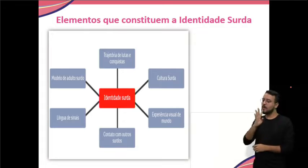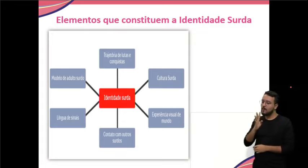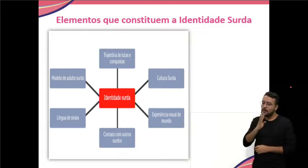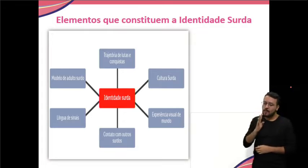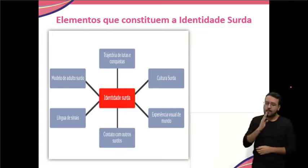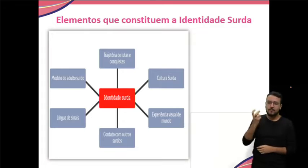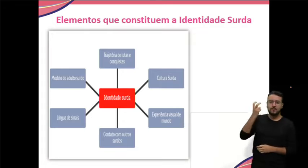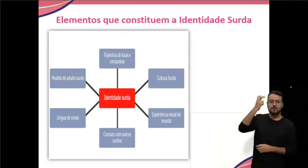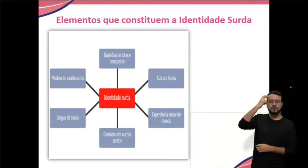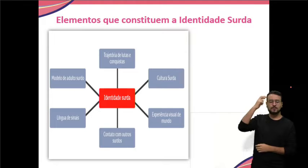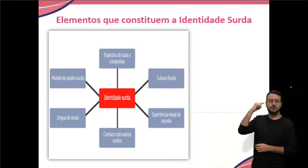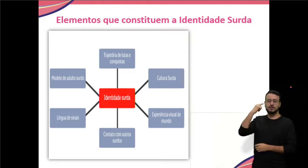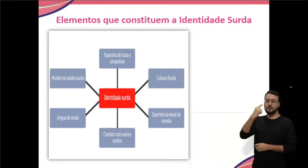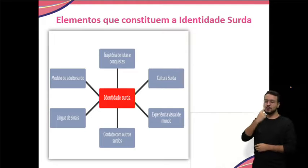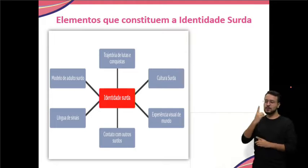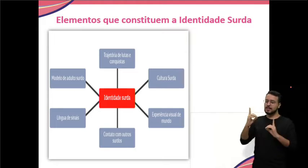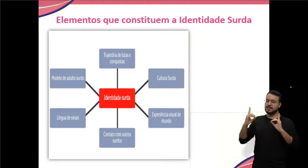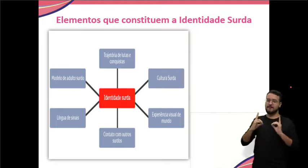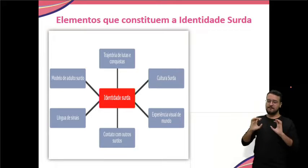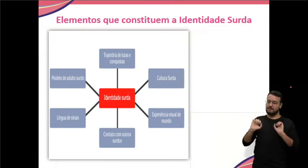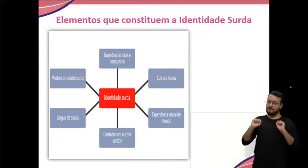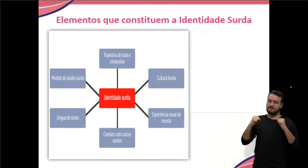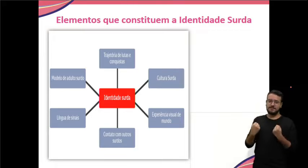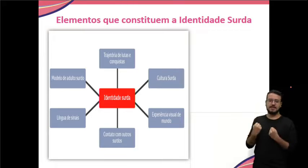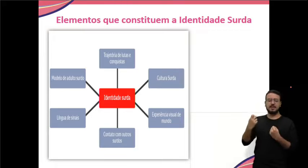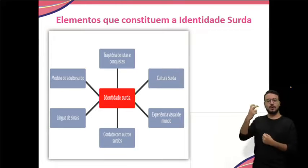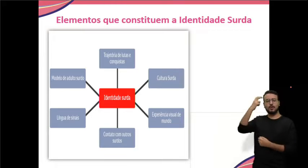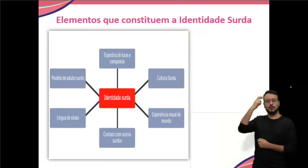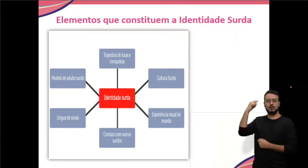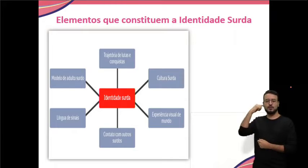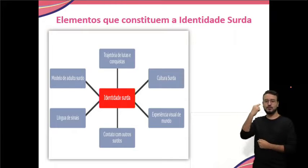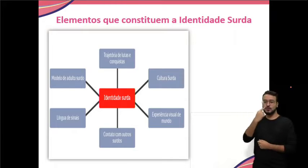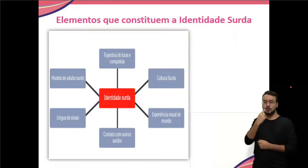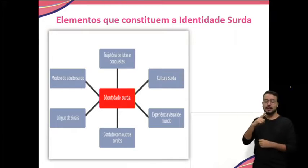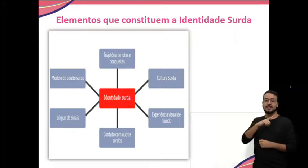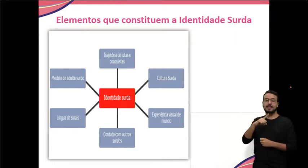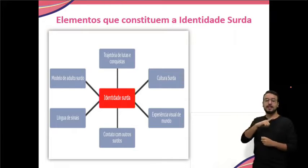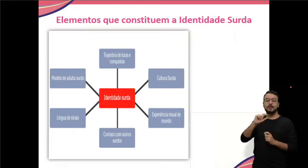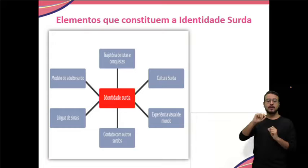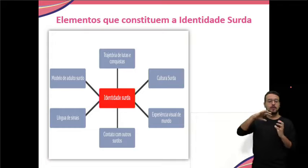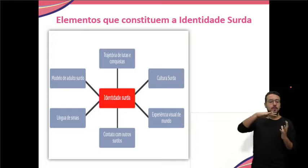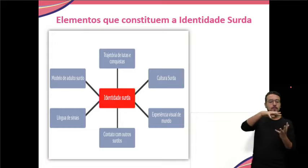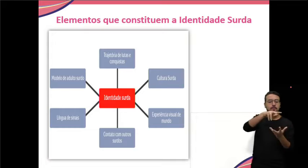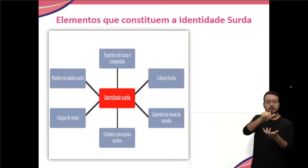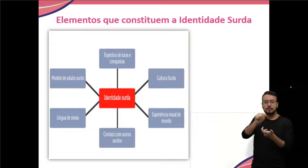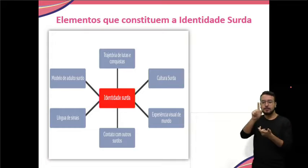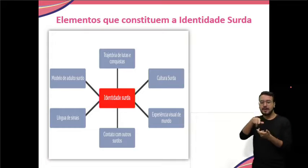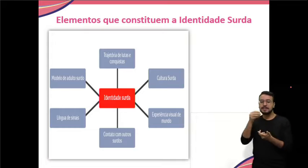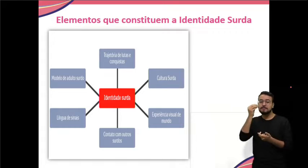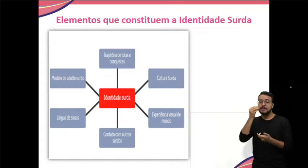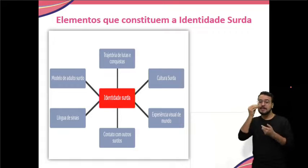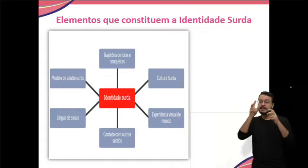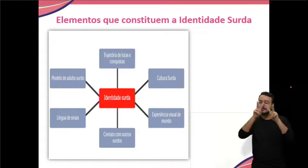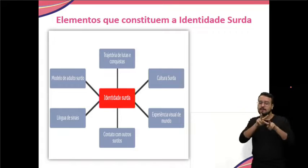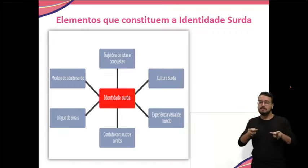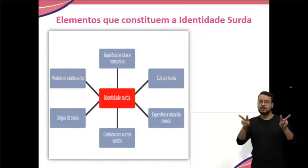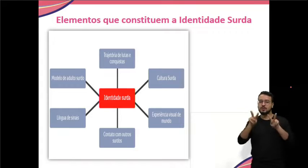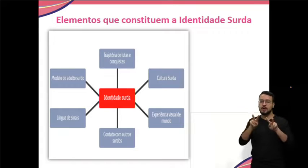cultura surda. Ele também tem essa experiência visual de mundo, né? Usa a parte visual para se relacionar